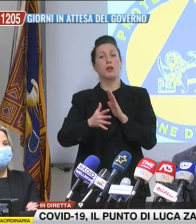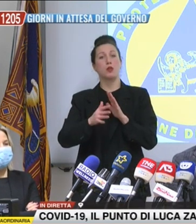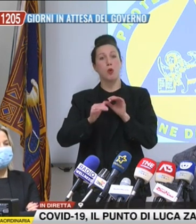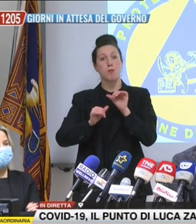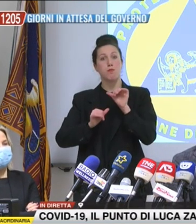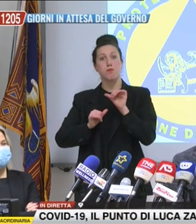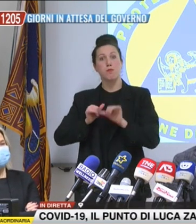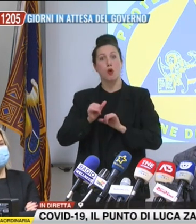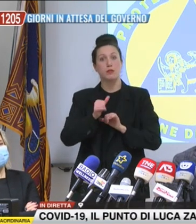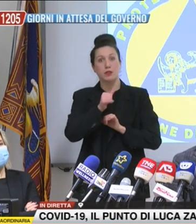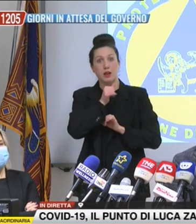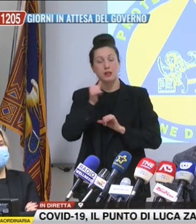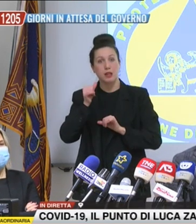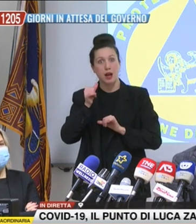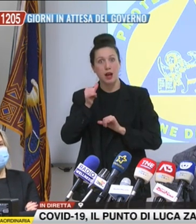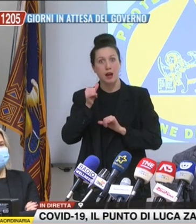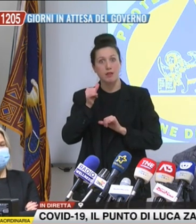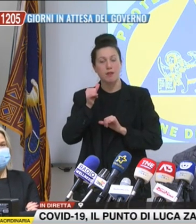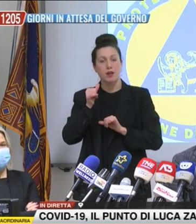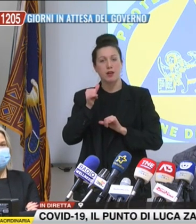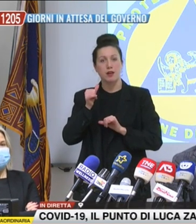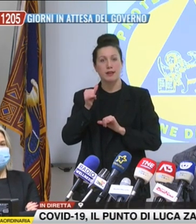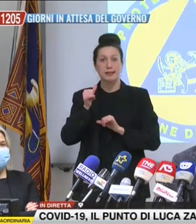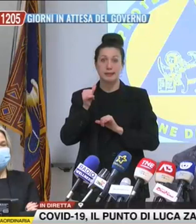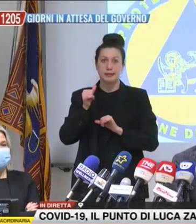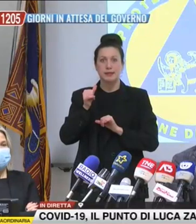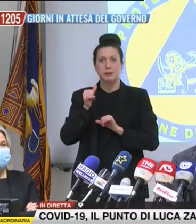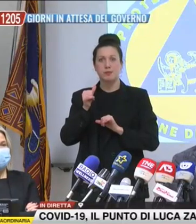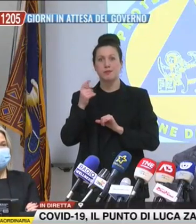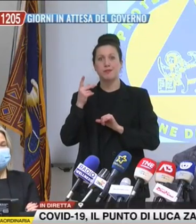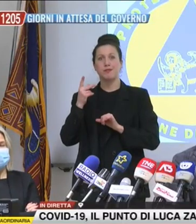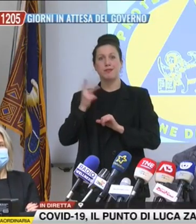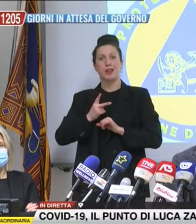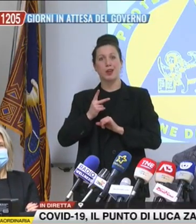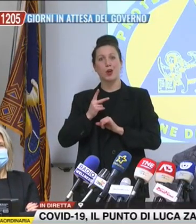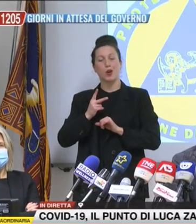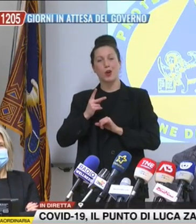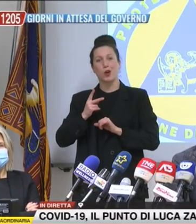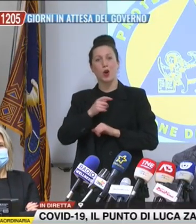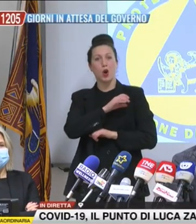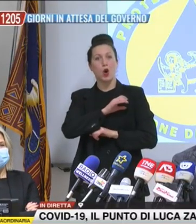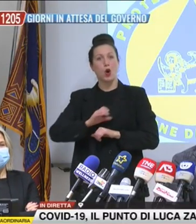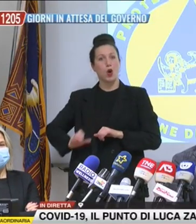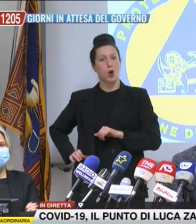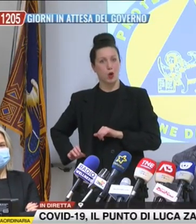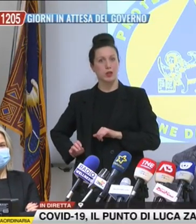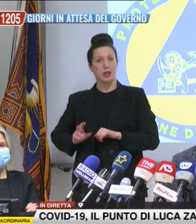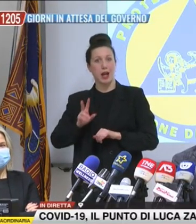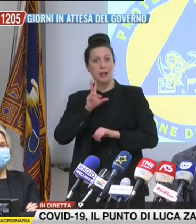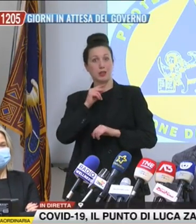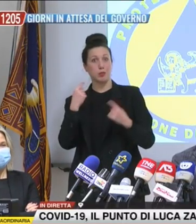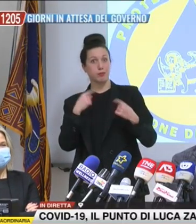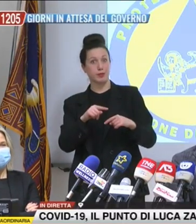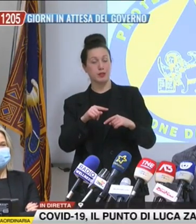L'ho detto non più tardi di cosa? Di una settimana fa, 10 giorni fa. Io avevo detto che porta male parlare male dell'autonomia.